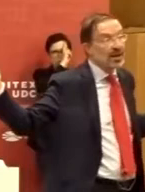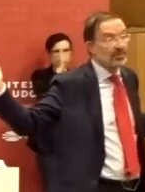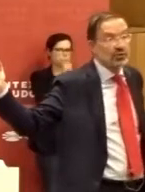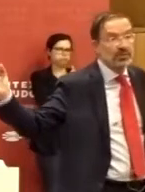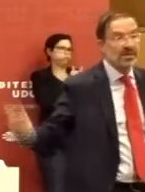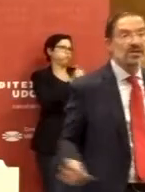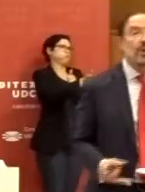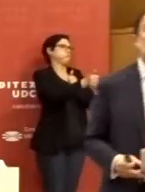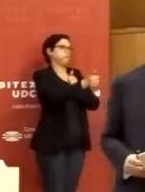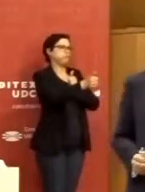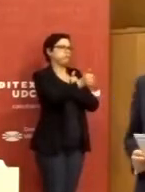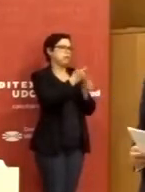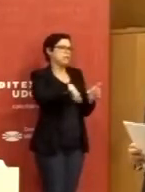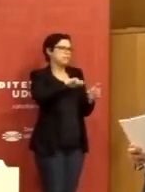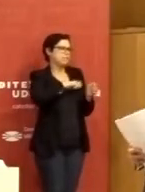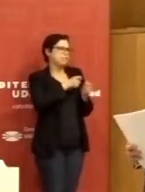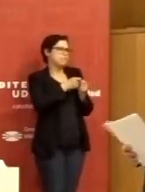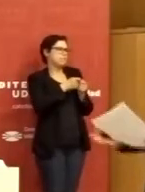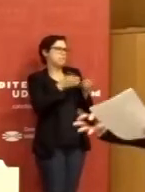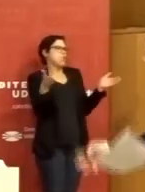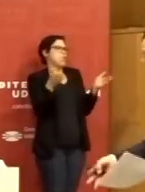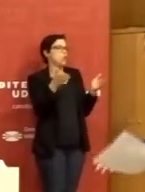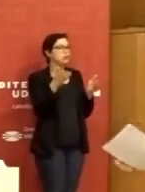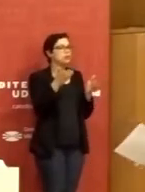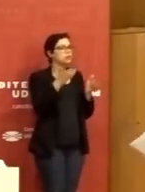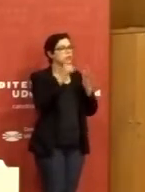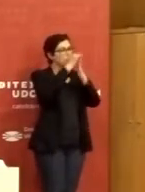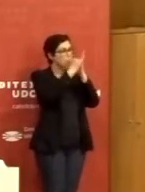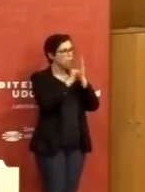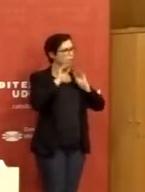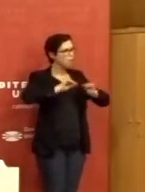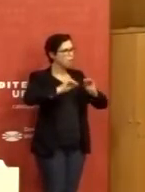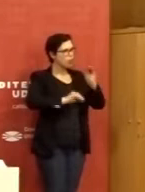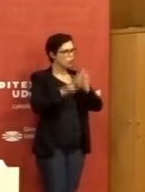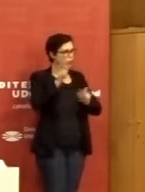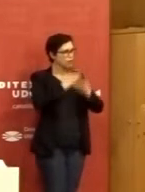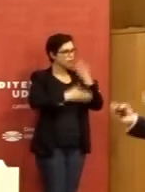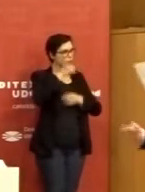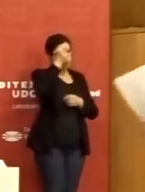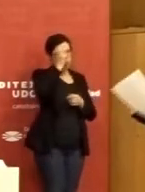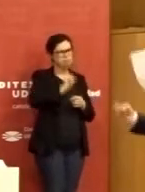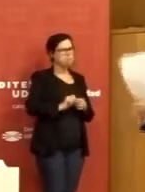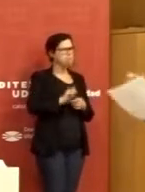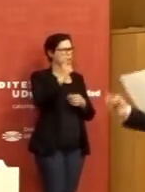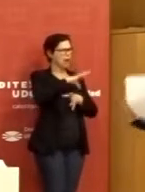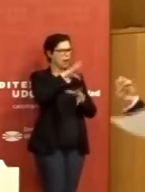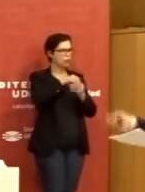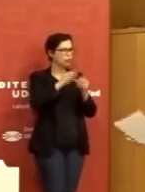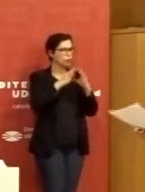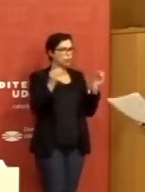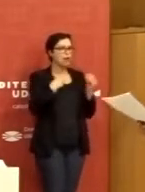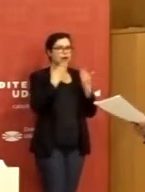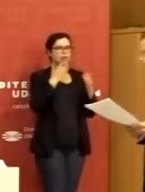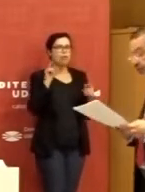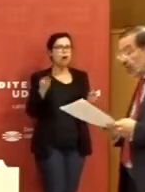pionera, la primera que puso en marcha en España un programa de formación en la universidad para personas con discapacidad intelectual. Es decir, que aprendimos de